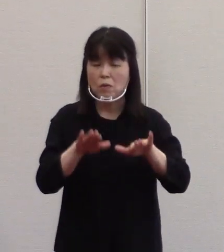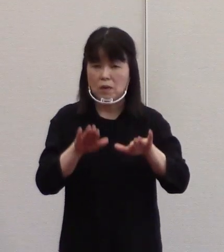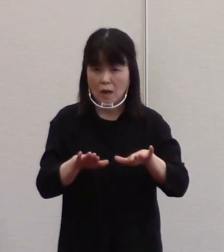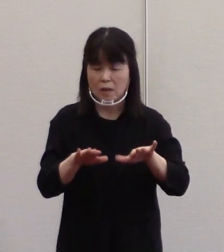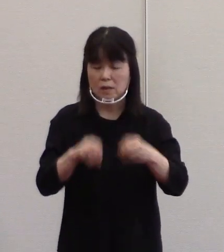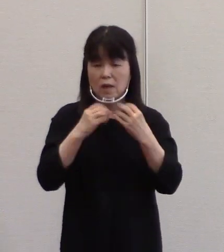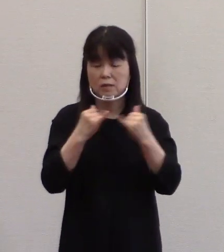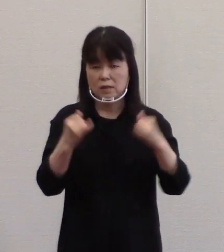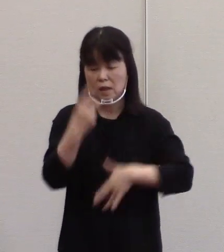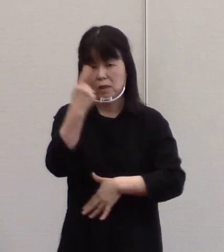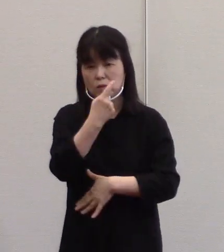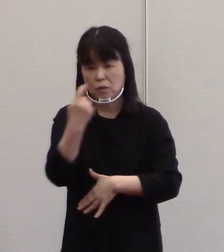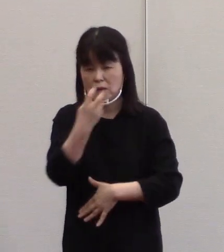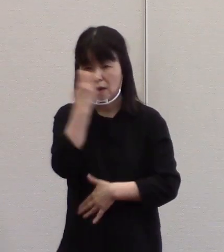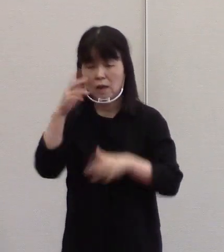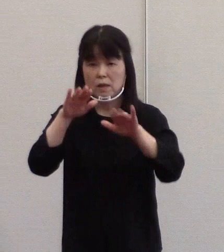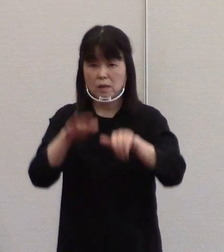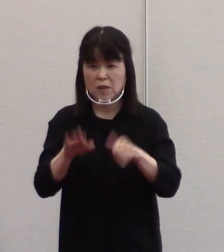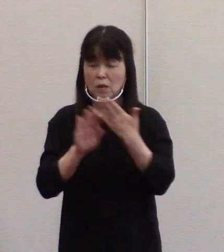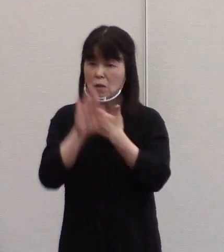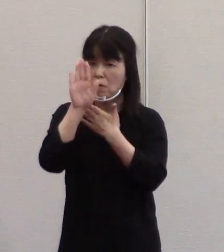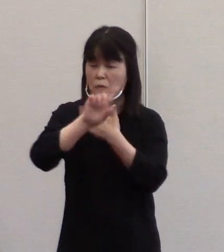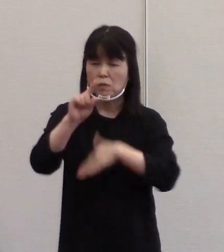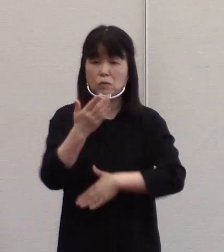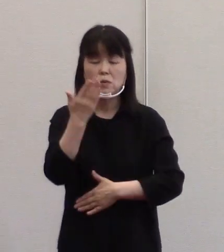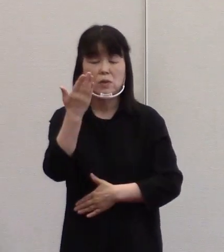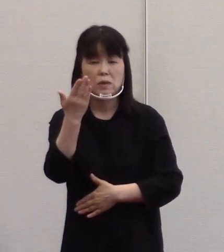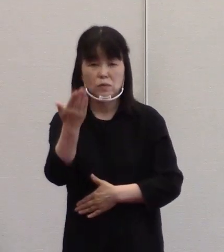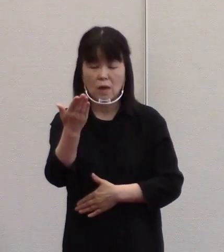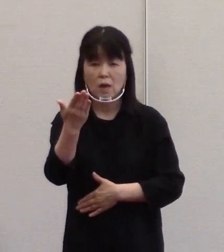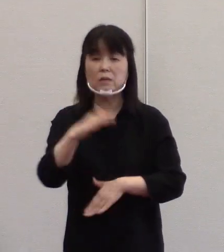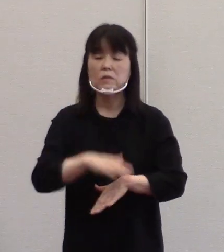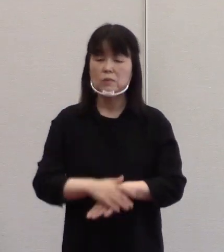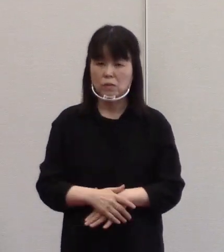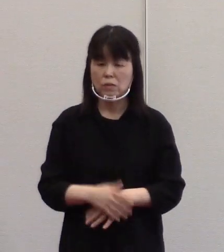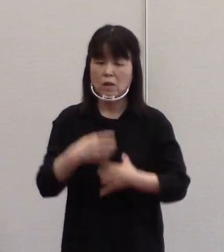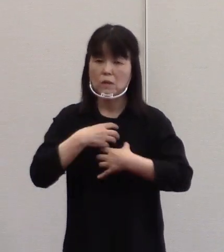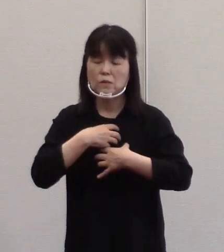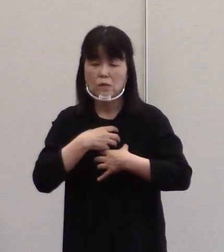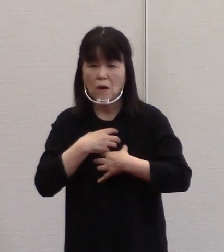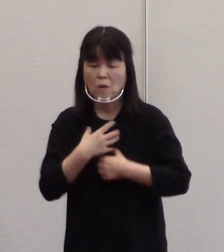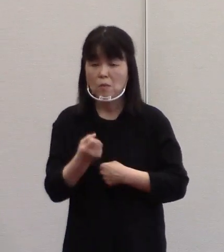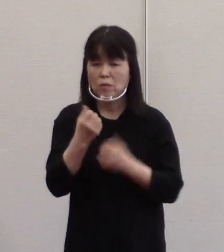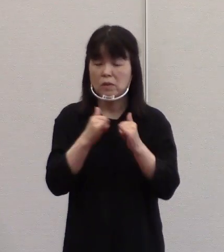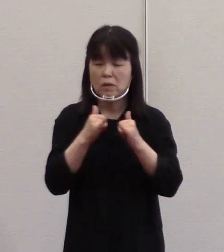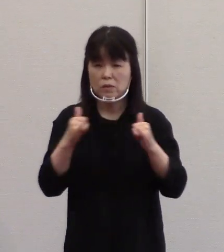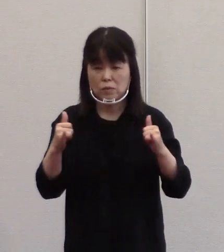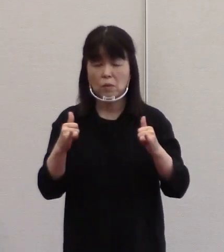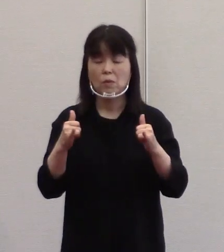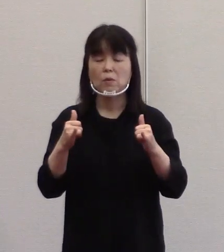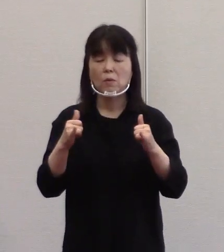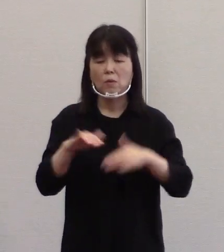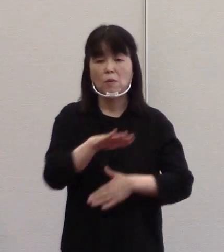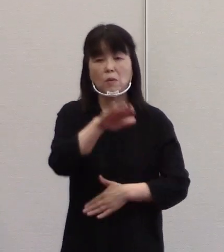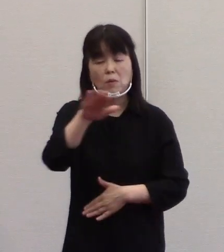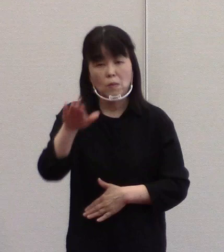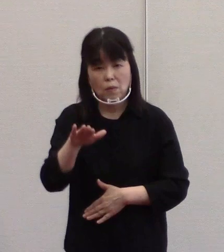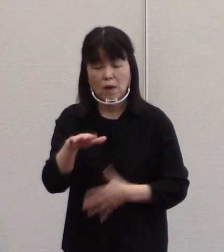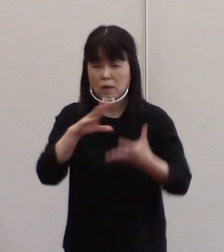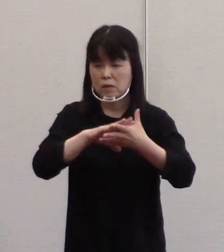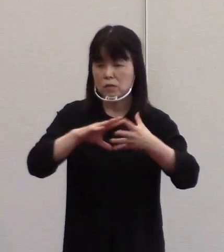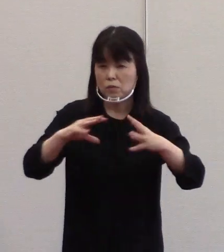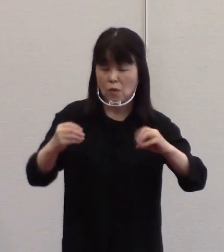たということ、また今後のことも含めてですね、不安を持っていらっしゃる方は案外出雲